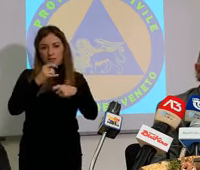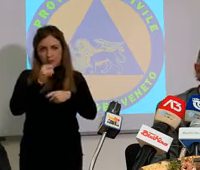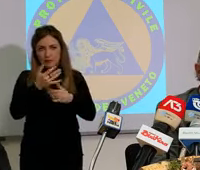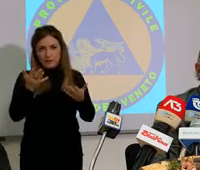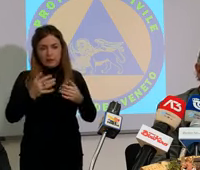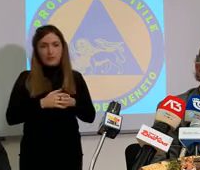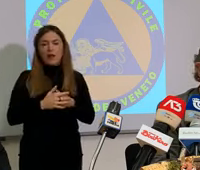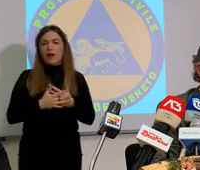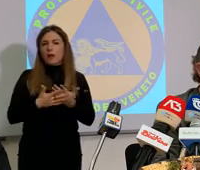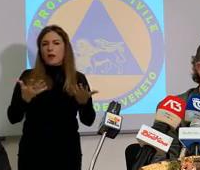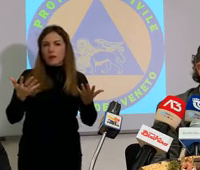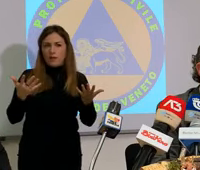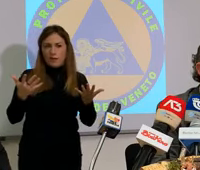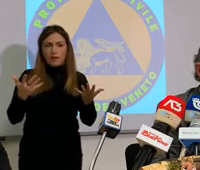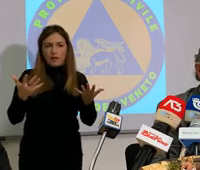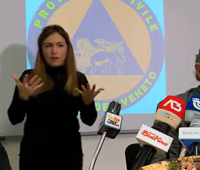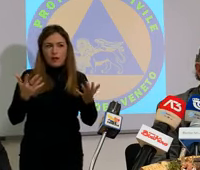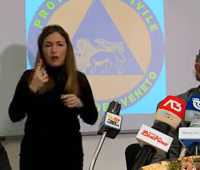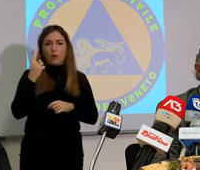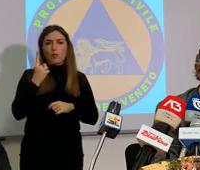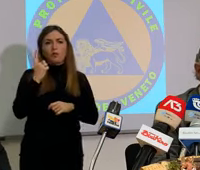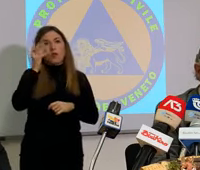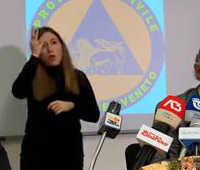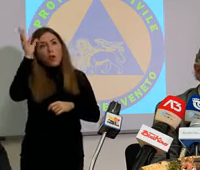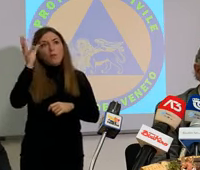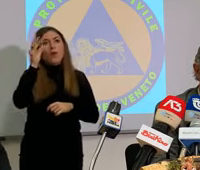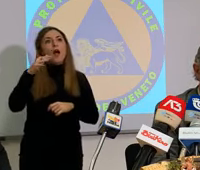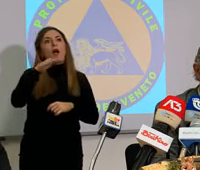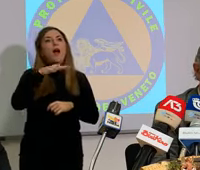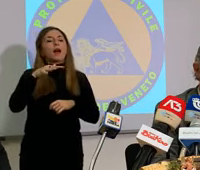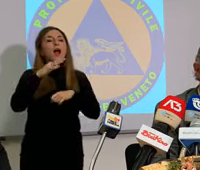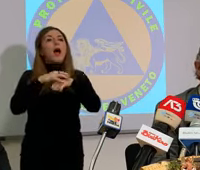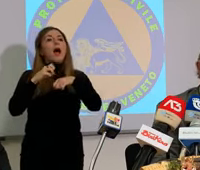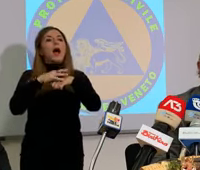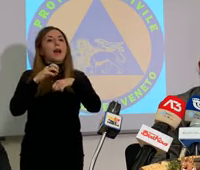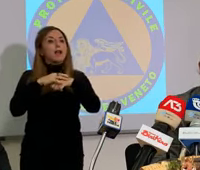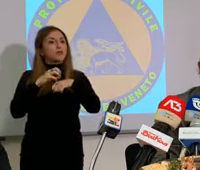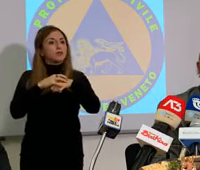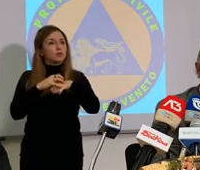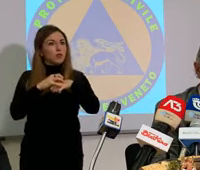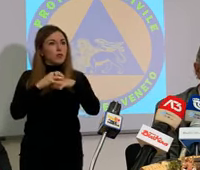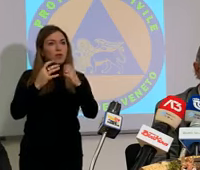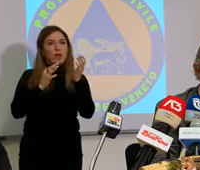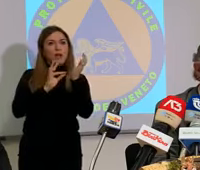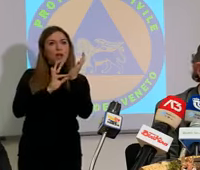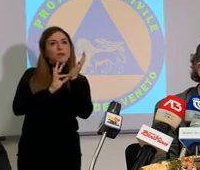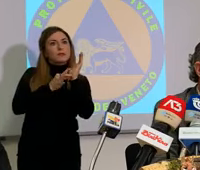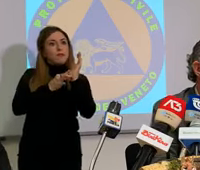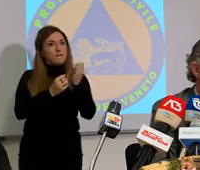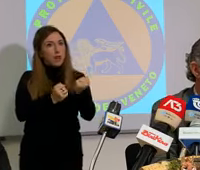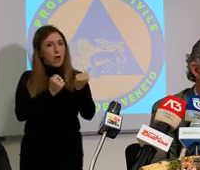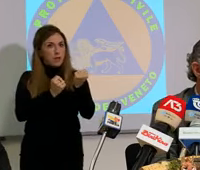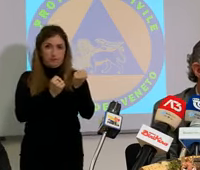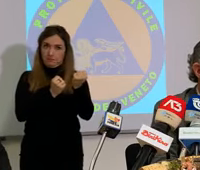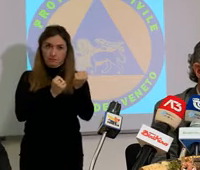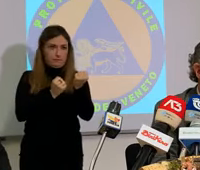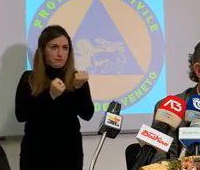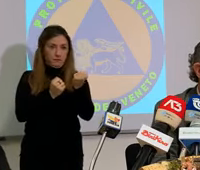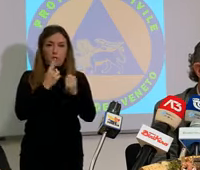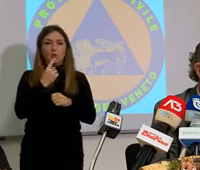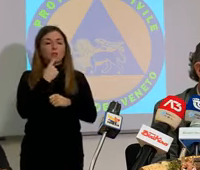vorrei che qualcuno avesse ipotizzato che l'area arancione prevede chissà quali restrizioni lo dico perché chi dice che